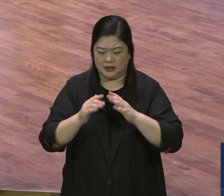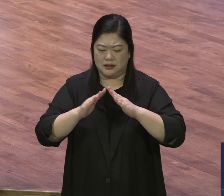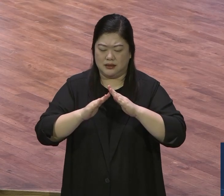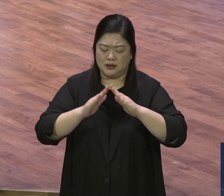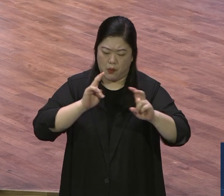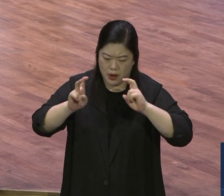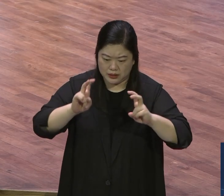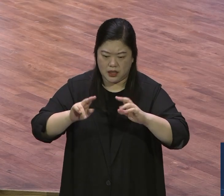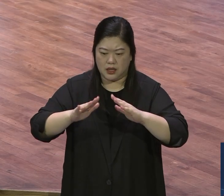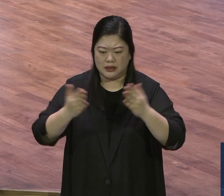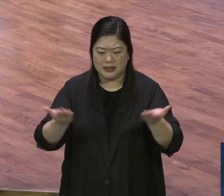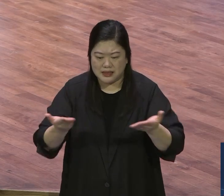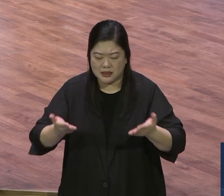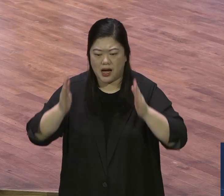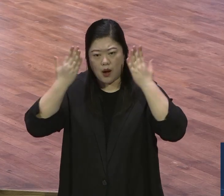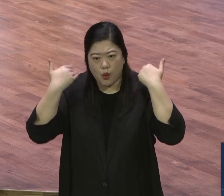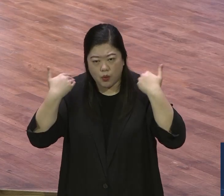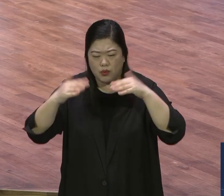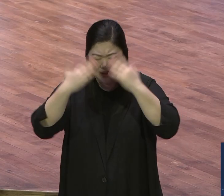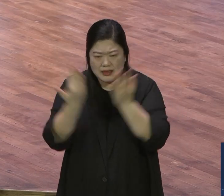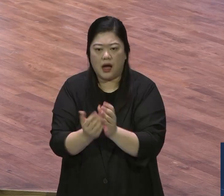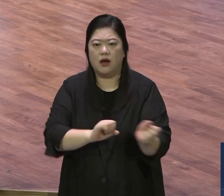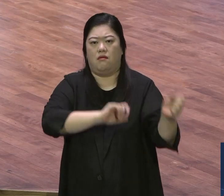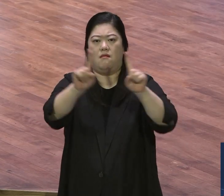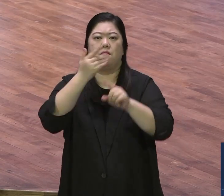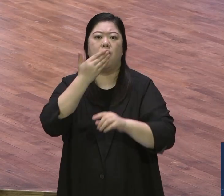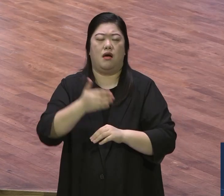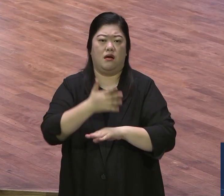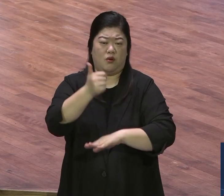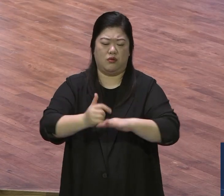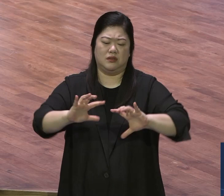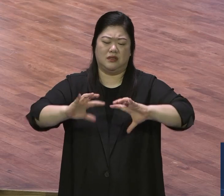않아요 하나님 2, 3, 7 날라 살인 죽되는 교회가 되어야죠